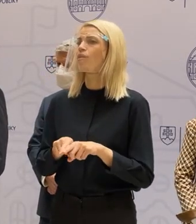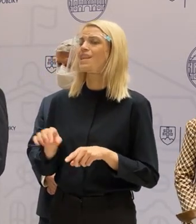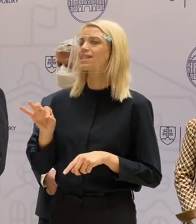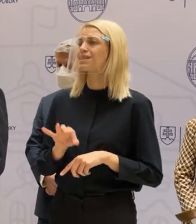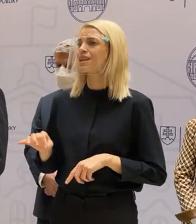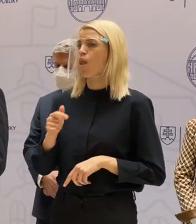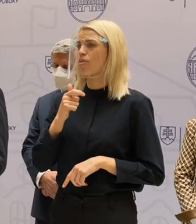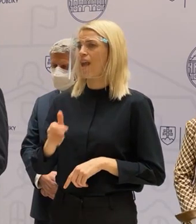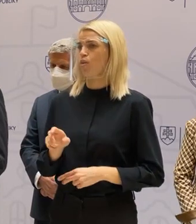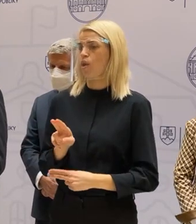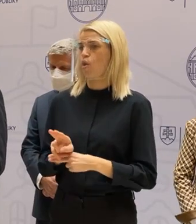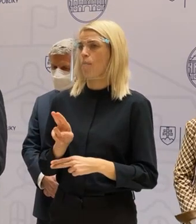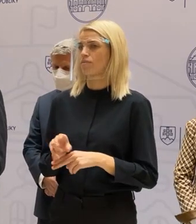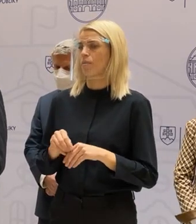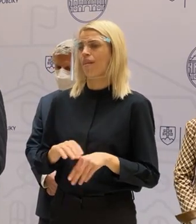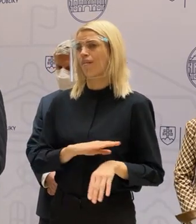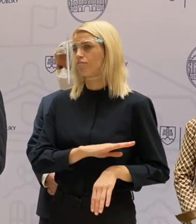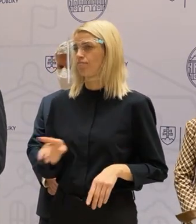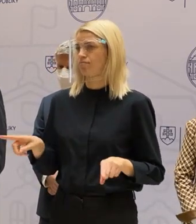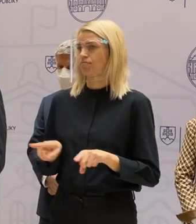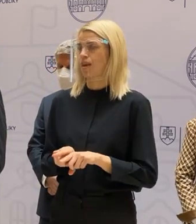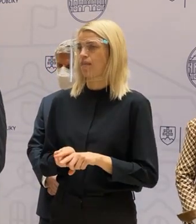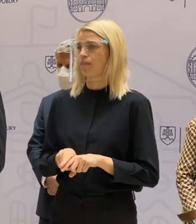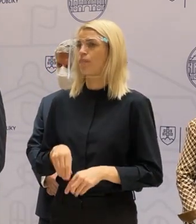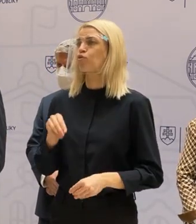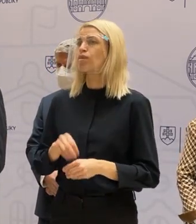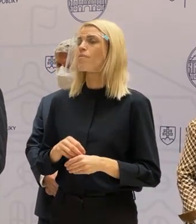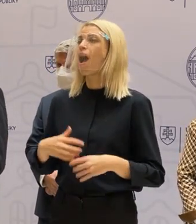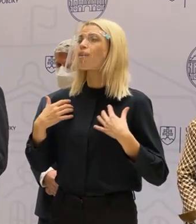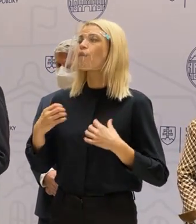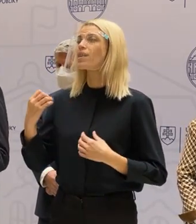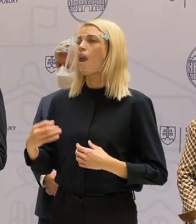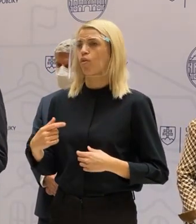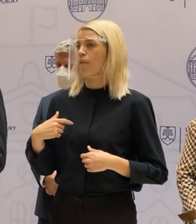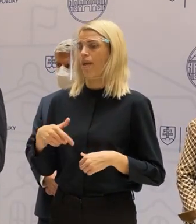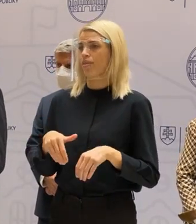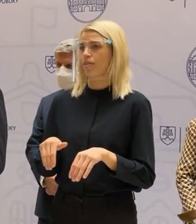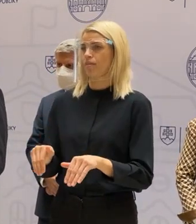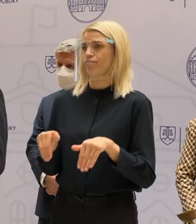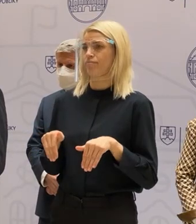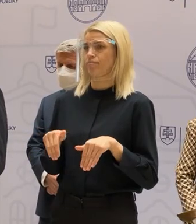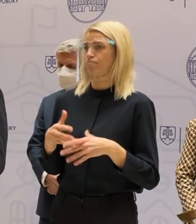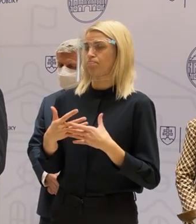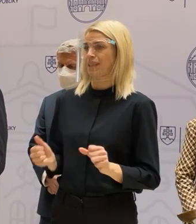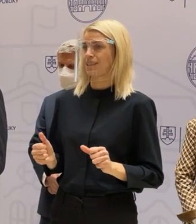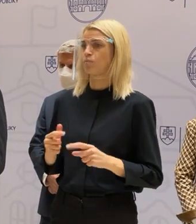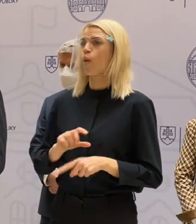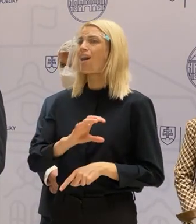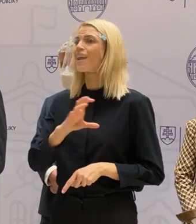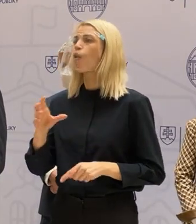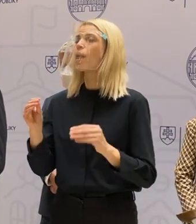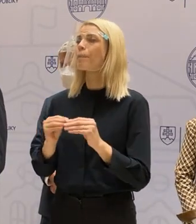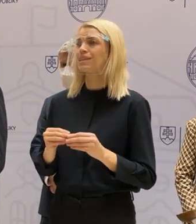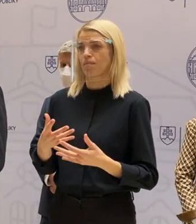opatrenia, čiže sa ustúpilo od COVID-automatu a od jeho regionálneho princípu, a to primárne